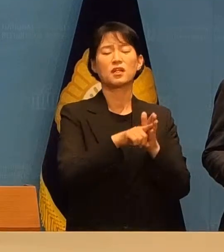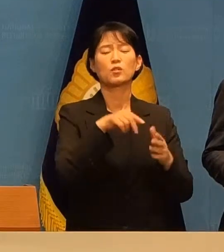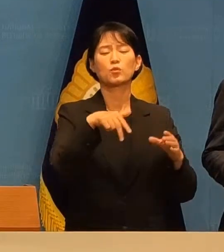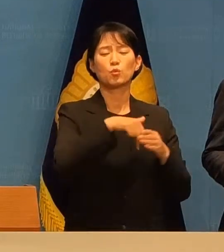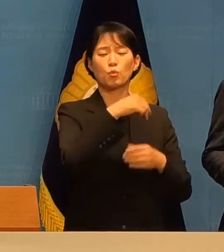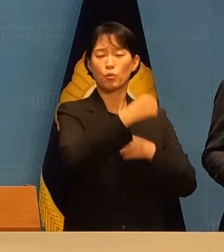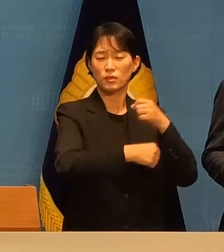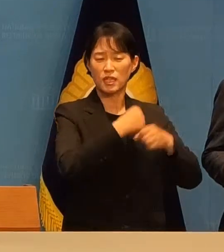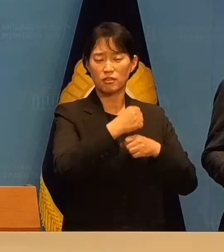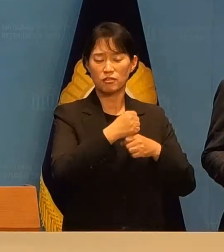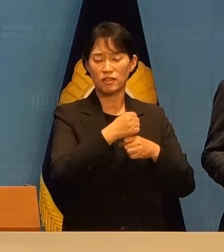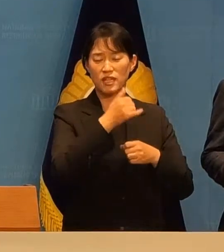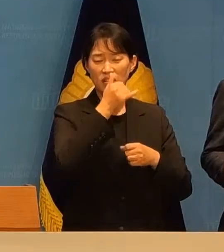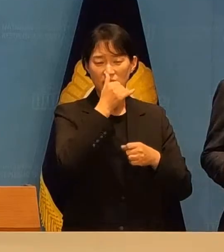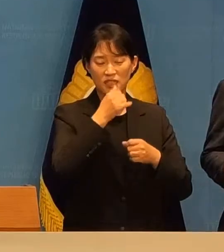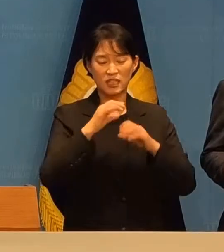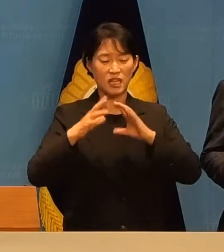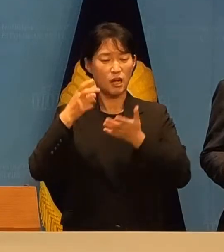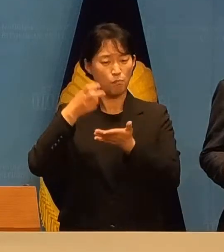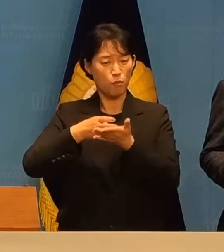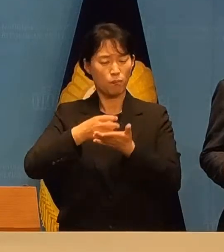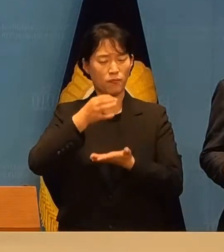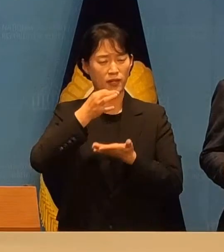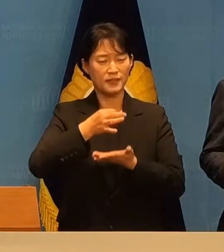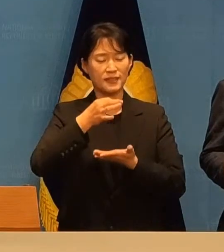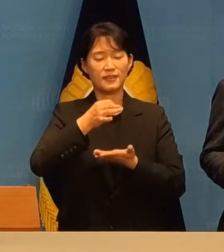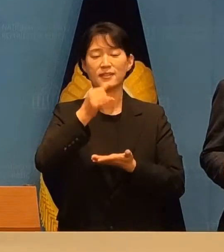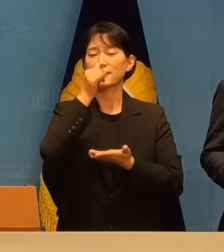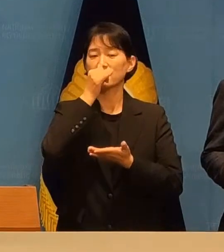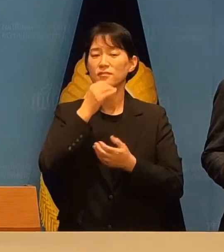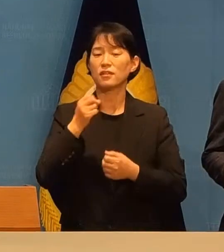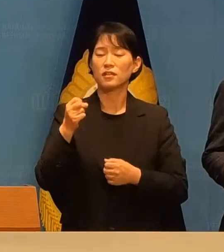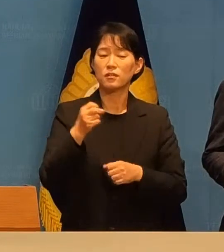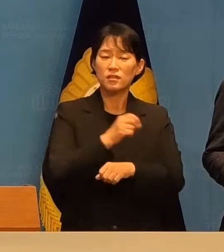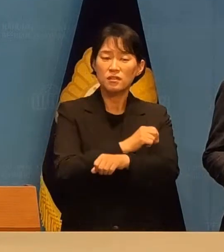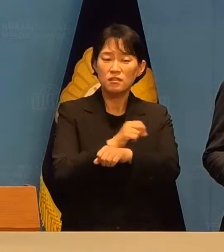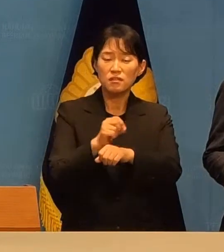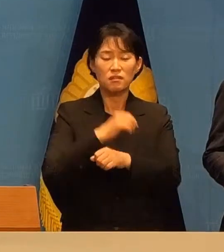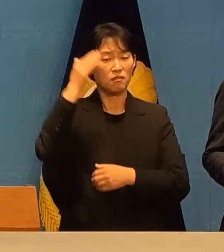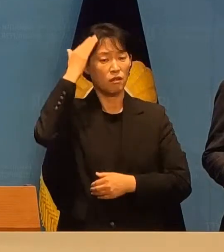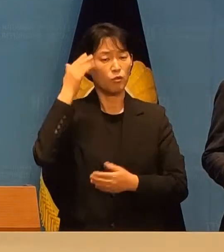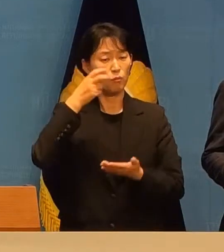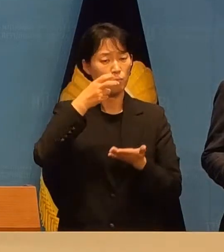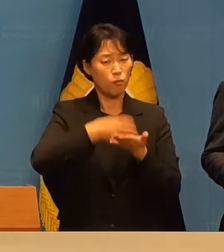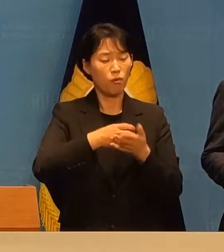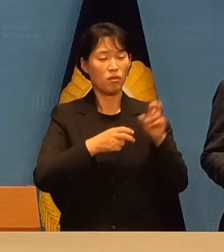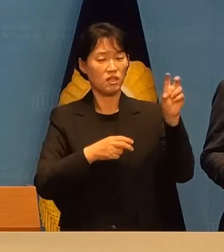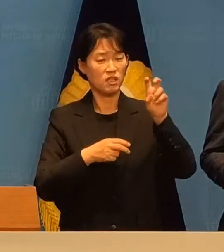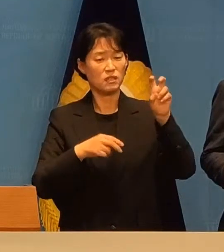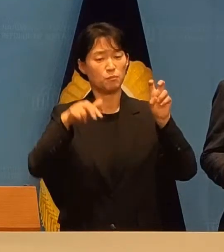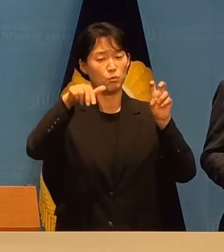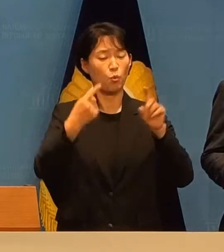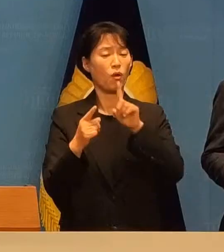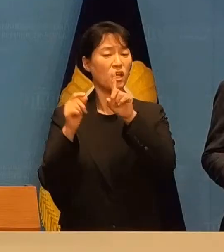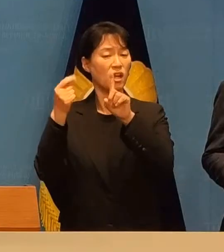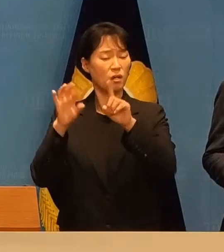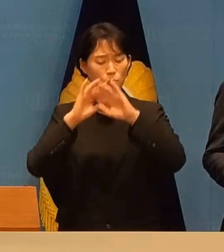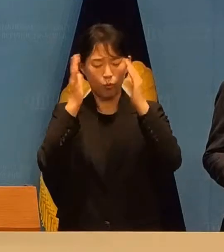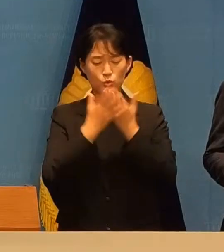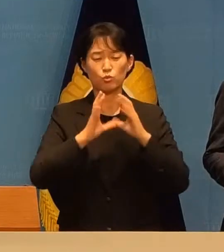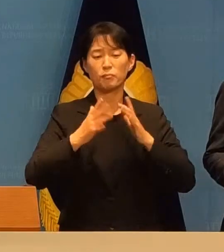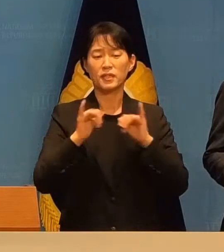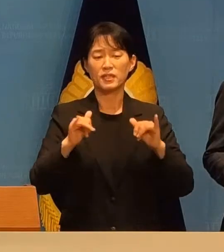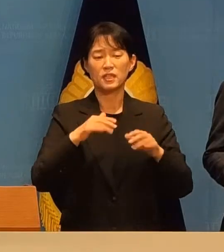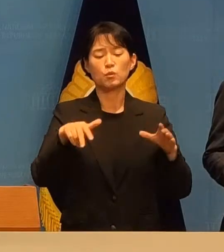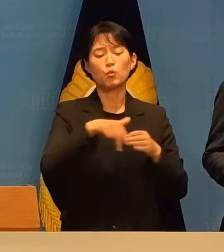종교의 자유를 보장하는 헌법적 가치가 자리하고 있다. 특히 대한민국 헌법 20조 1항은 모든 국민은